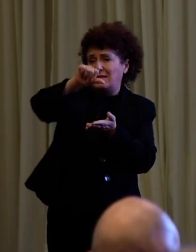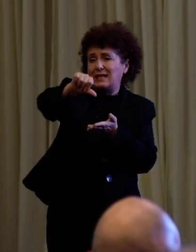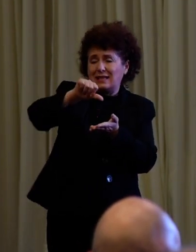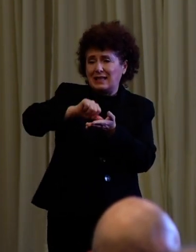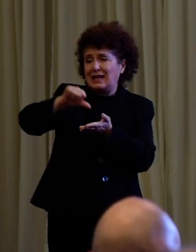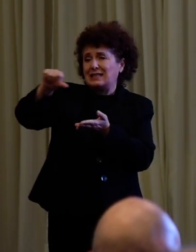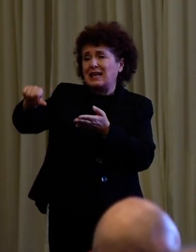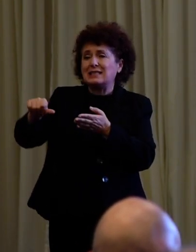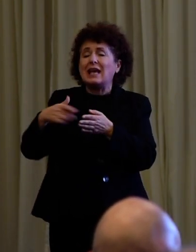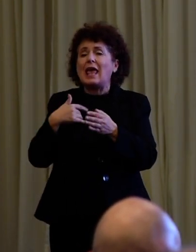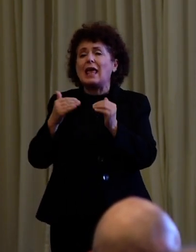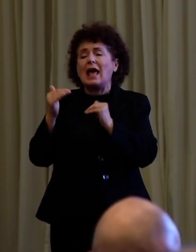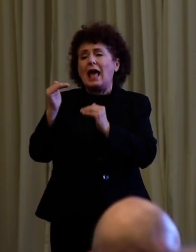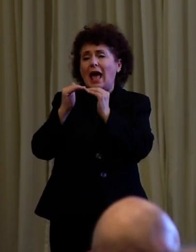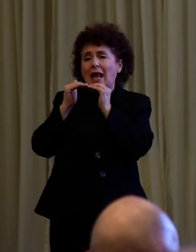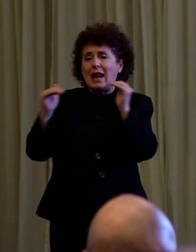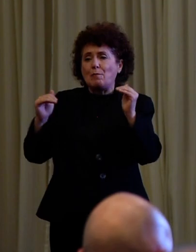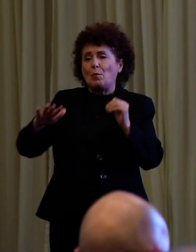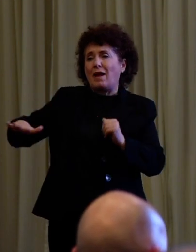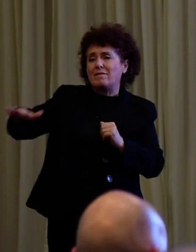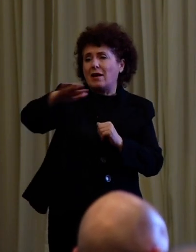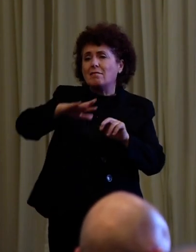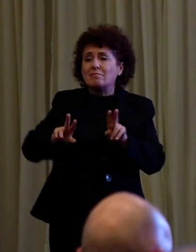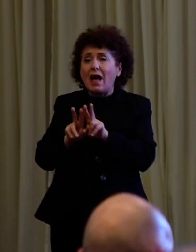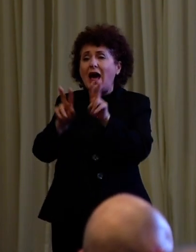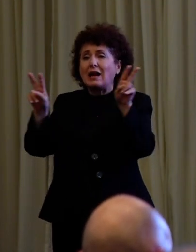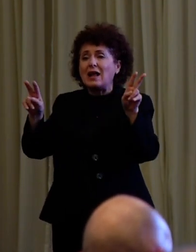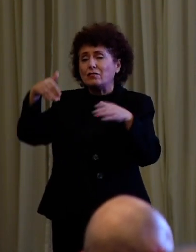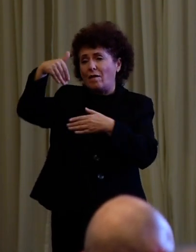децентрализација, и равноправен регионален развој,